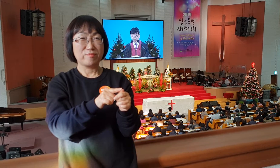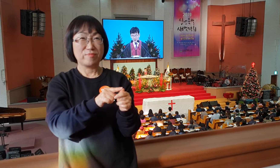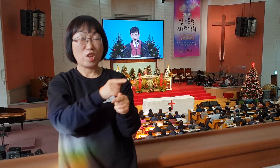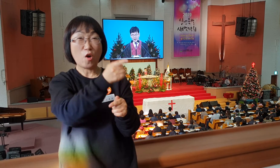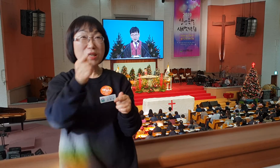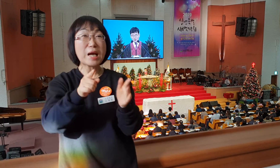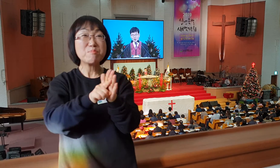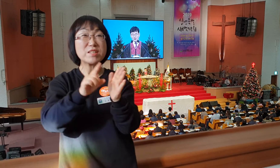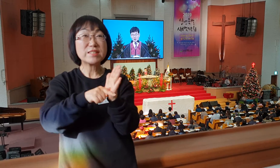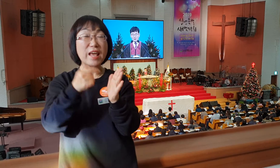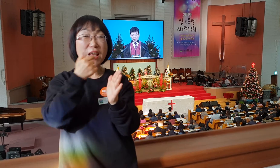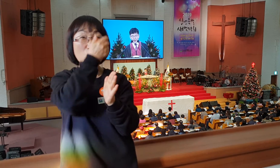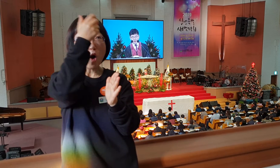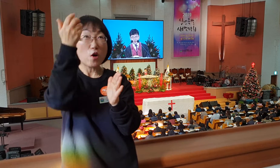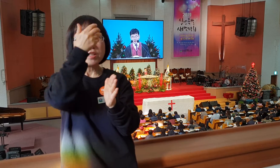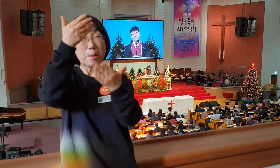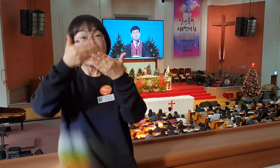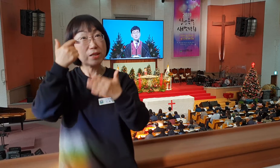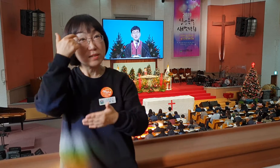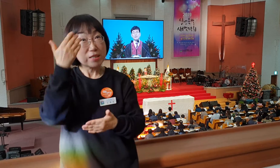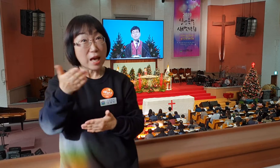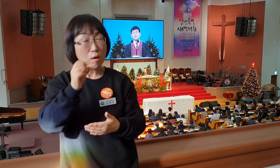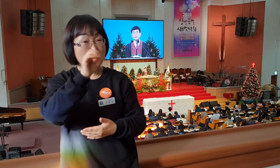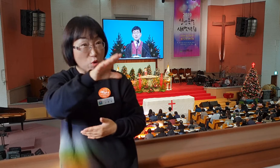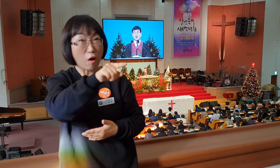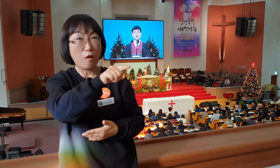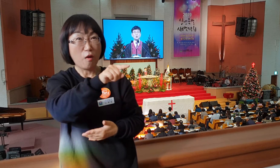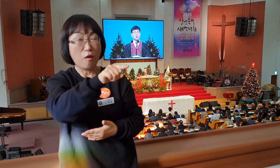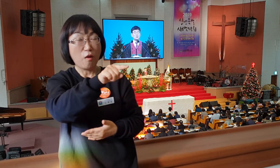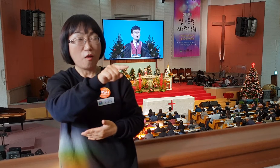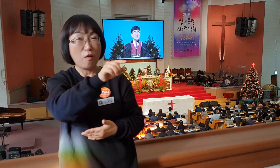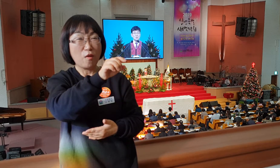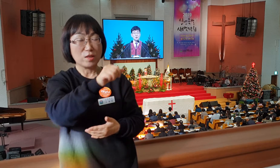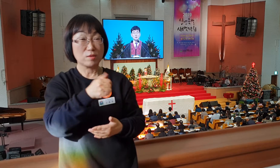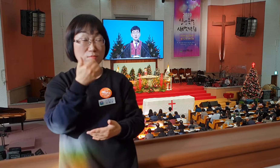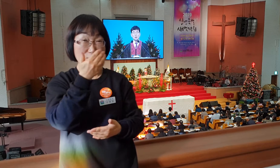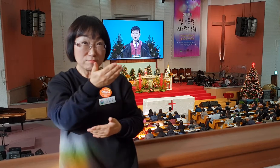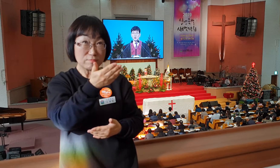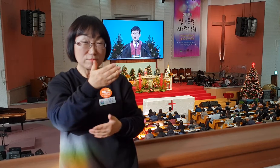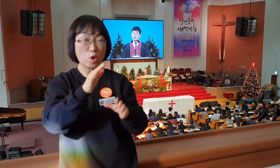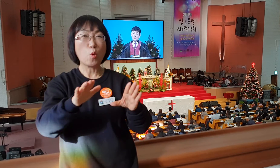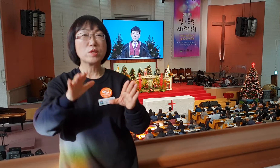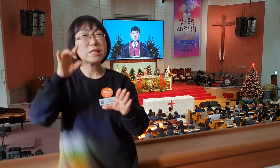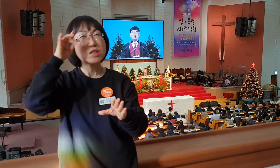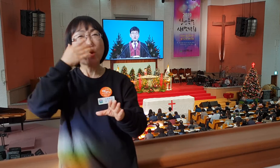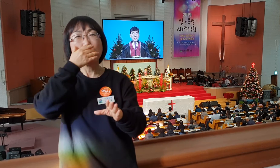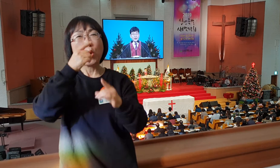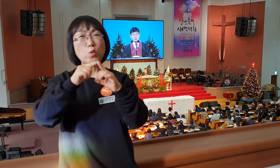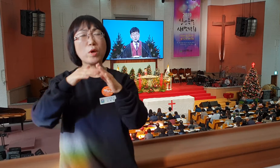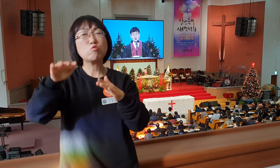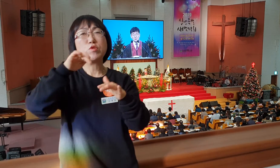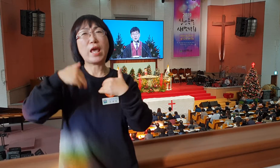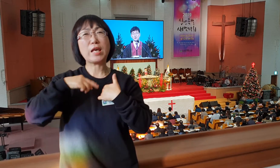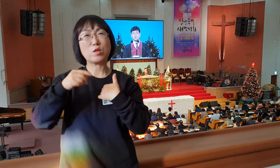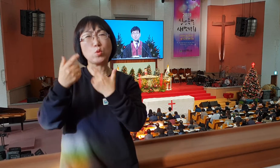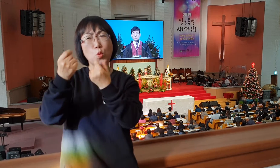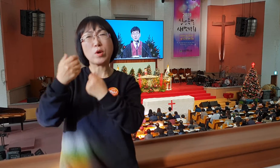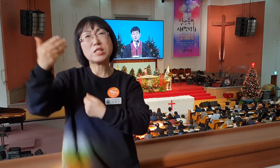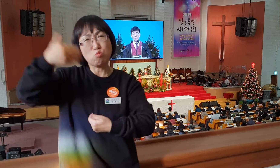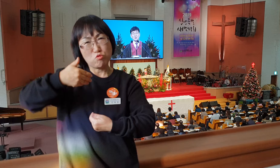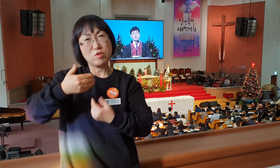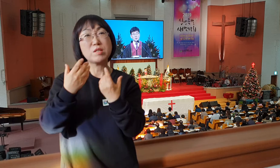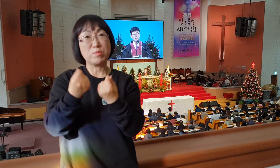너희가 믿을 때 성령을 받았느냐? 에베소 교회에 묻는 질문이고요. 오늘 인천수목회에 우리에게 묻는 질문이요.